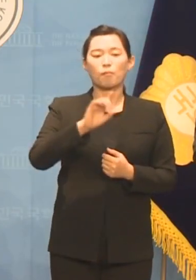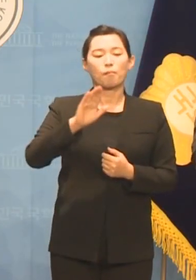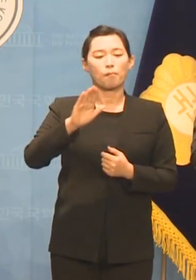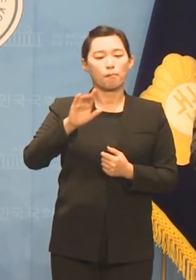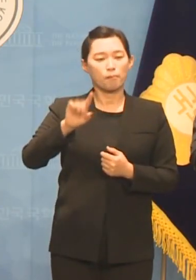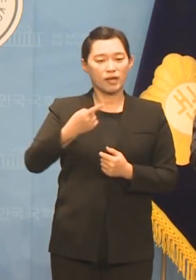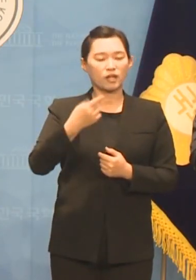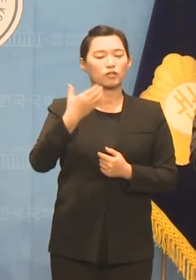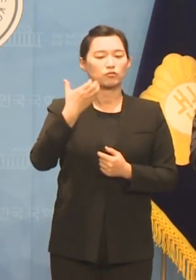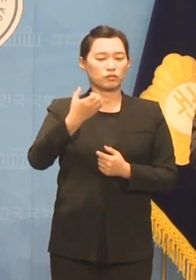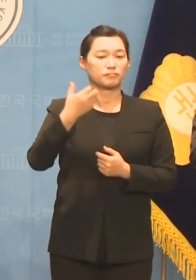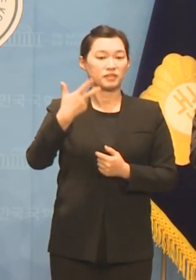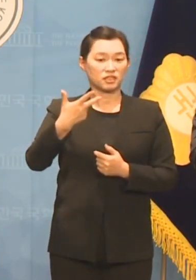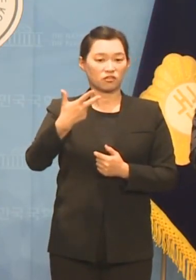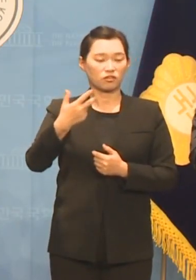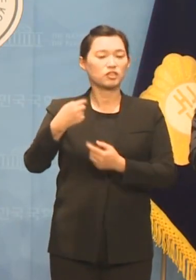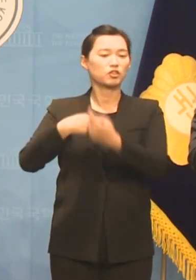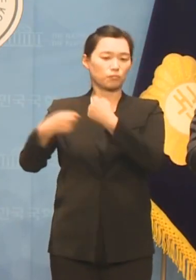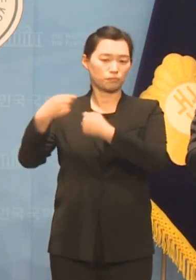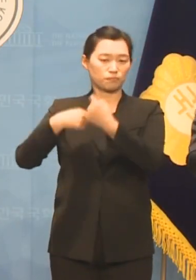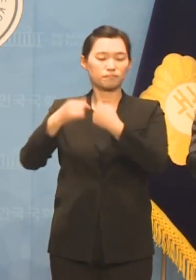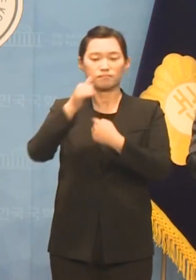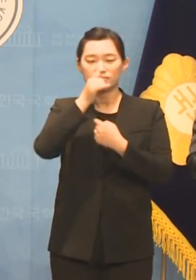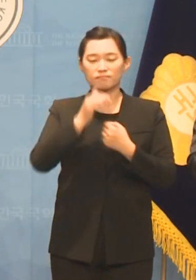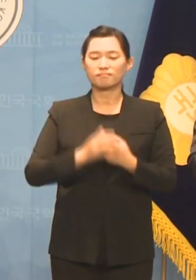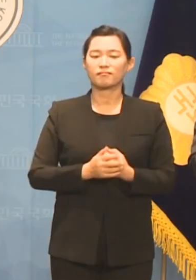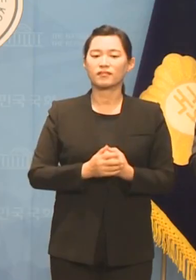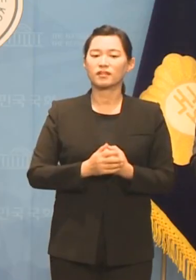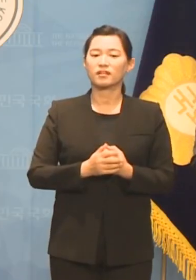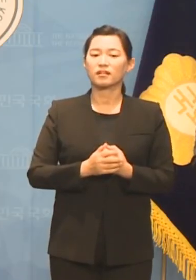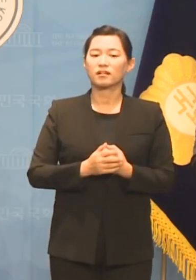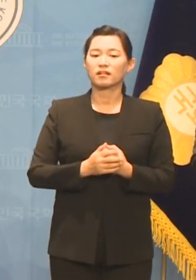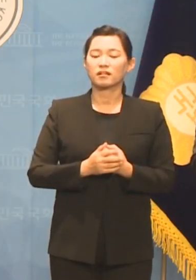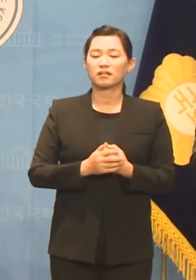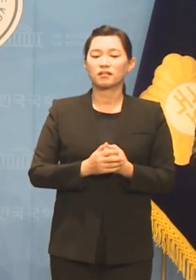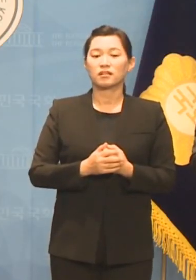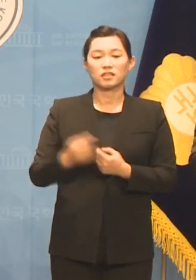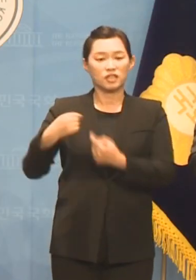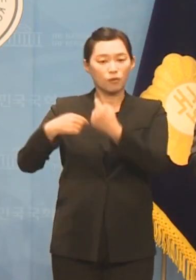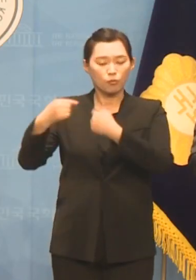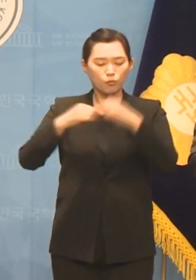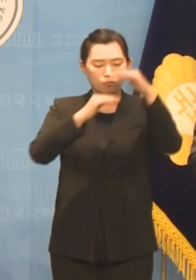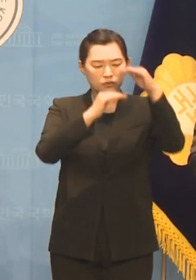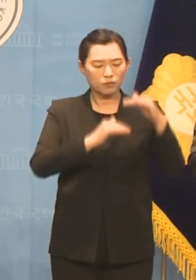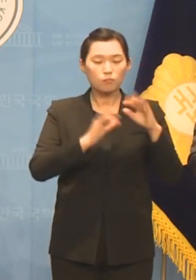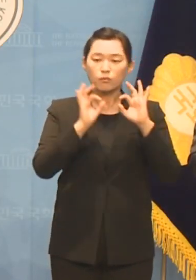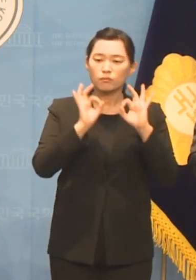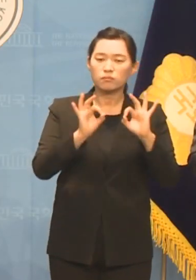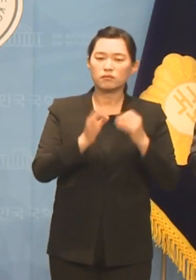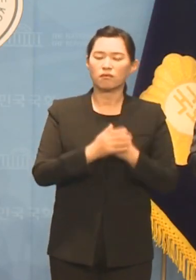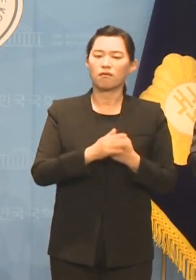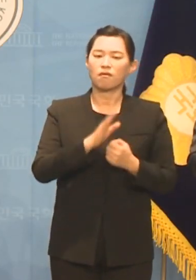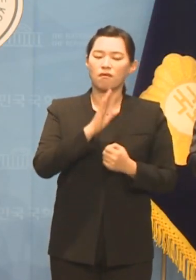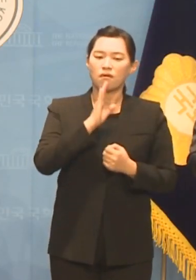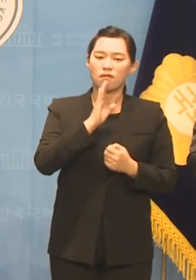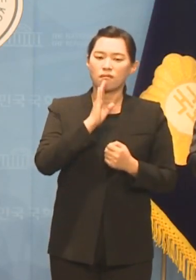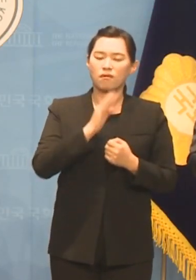1,197건이 제보가 되었습니다. 이러한 제보의 그 내용들이